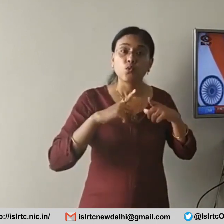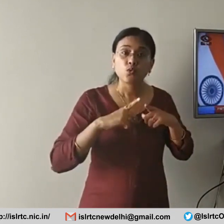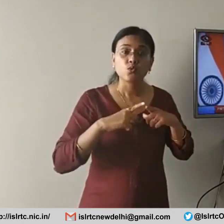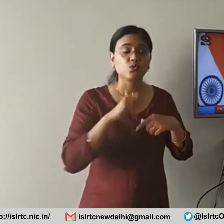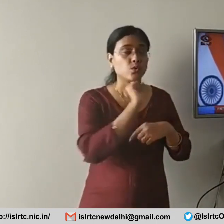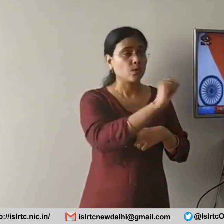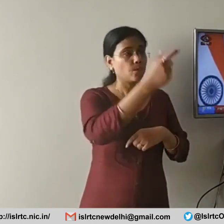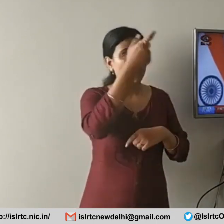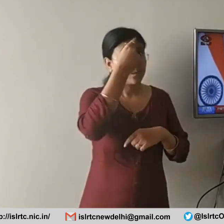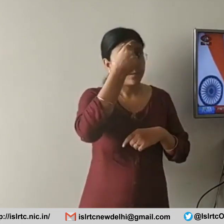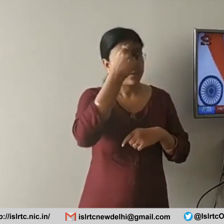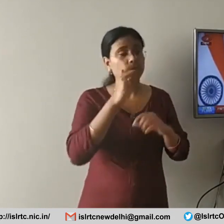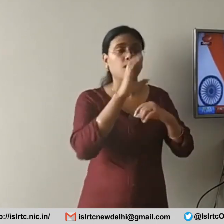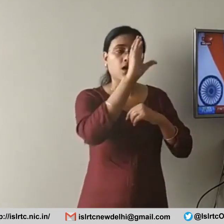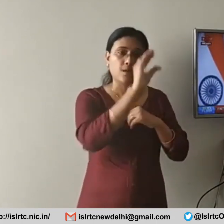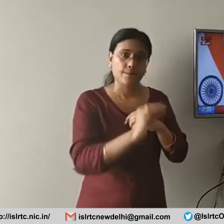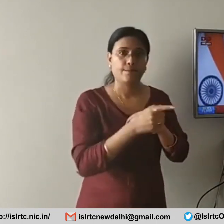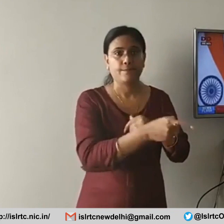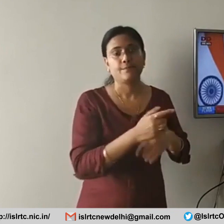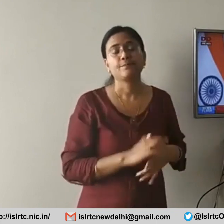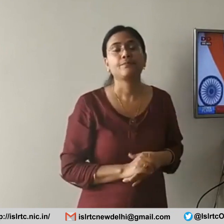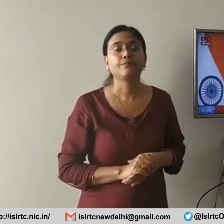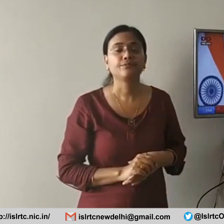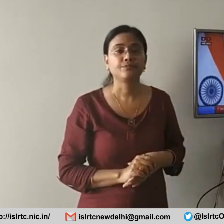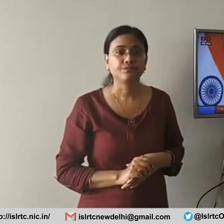को कम करना है।